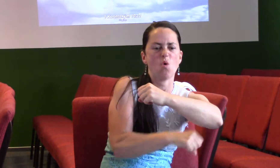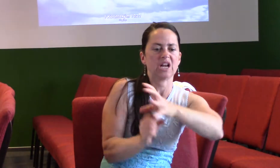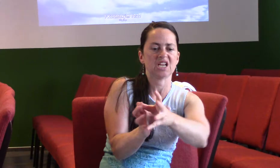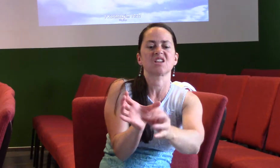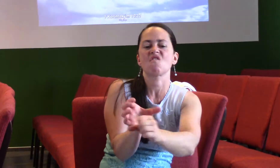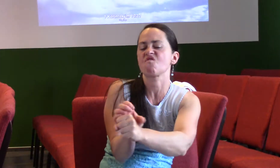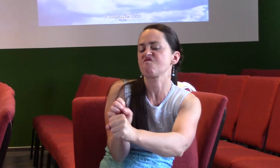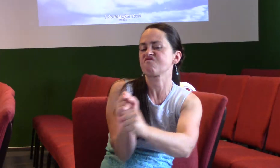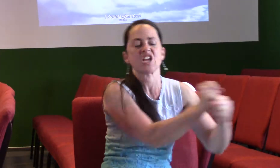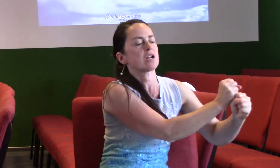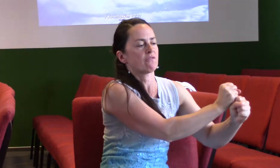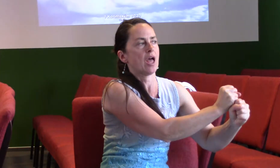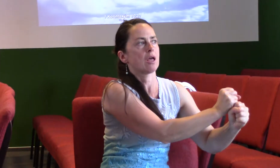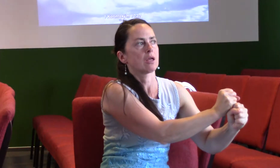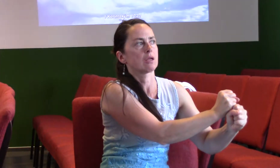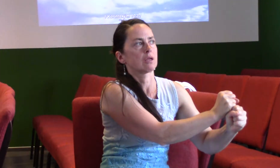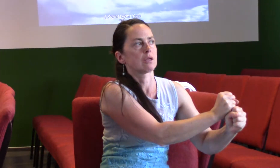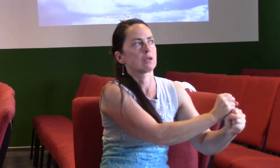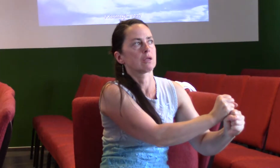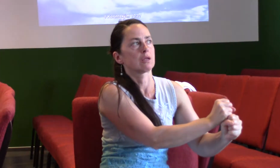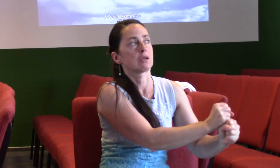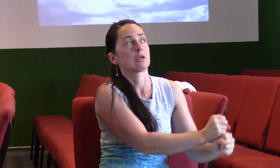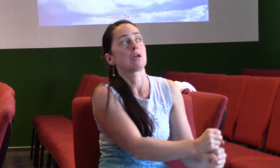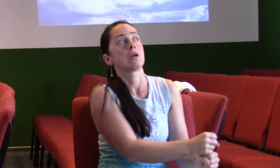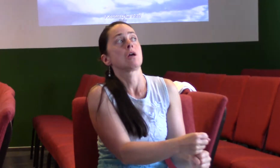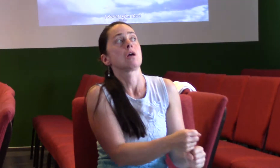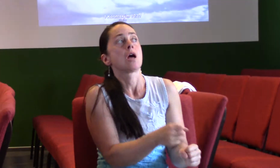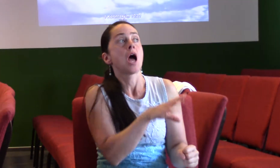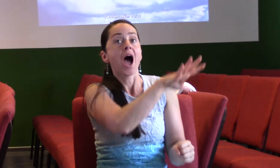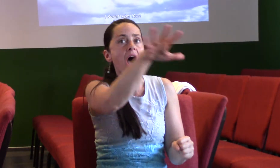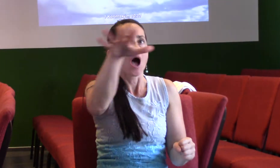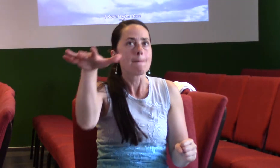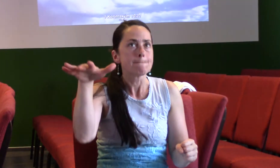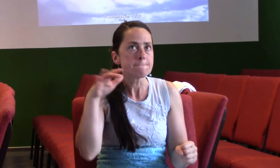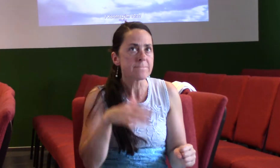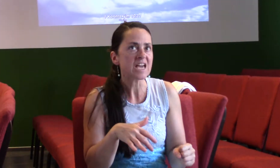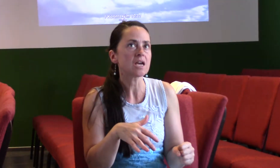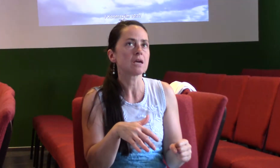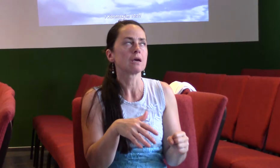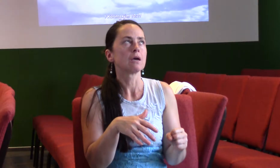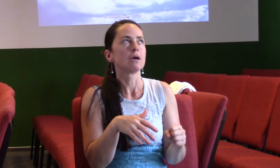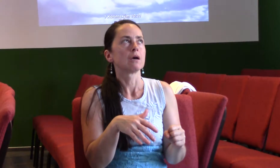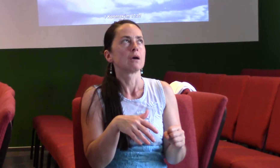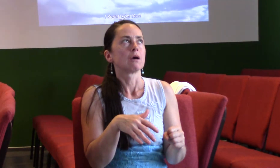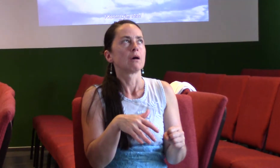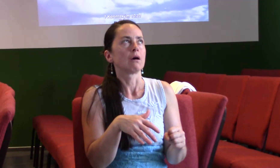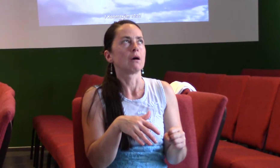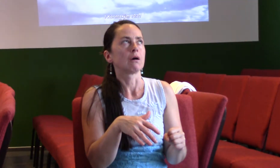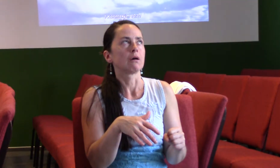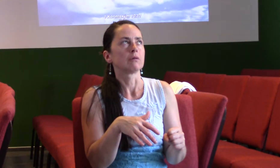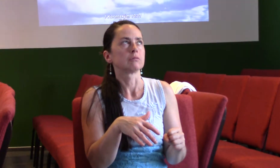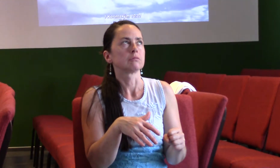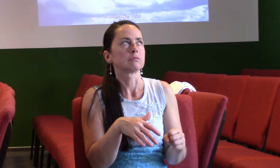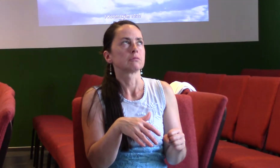pět, pět služebníků. když se děablovi podaří